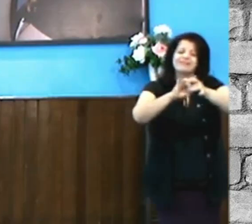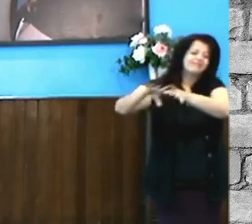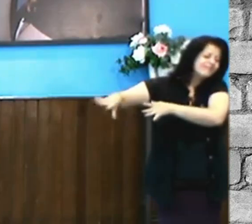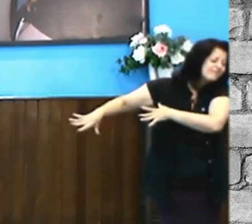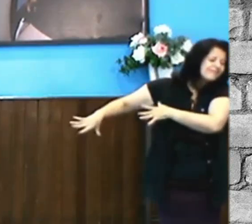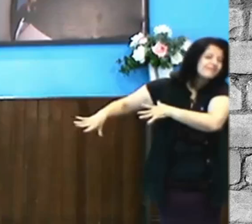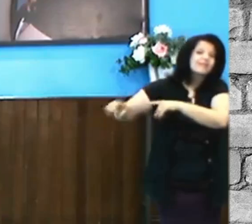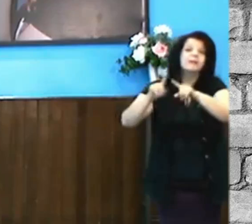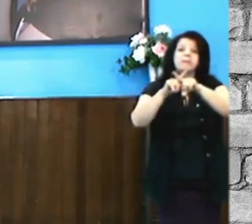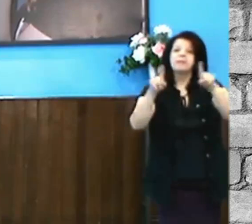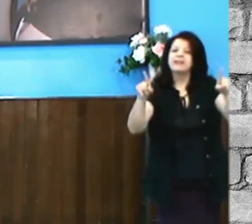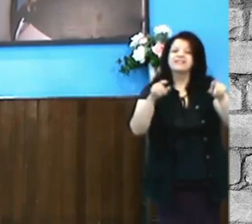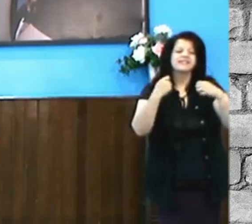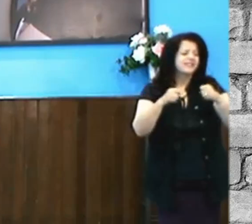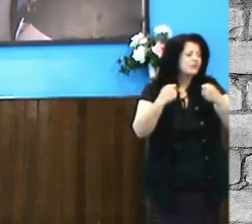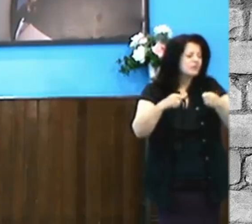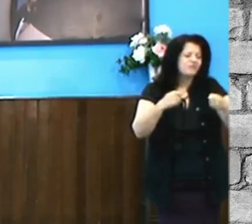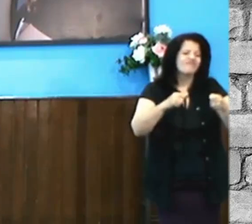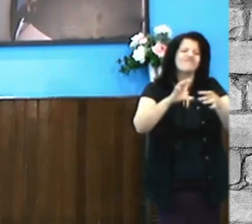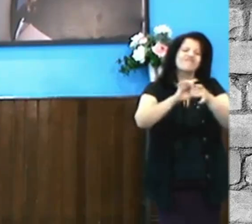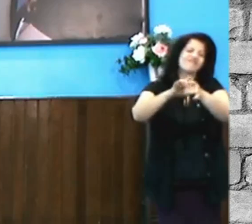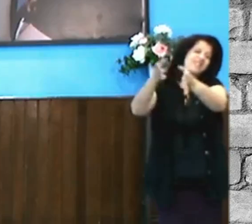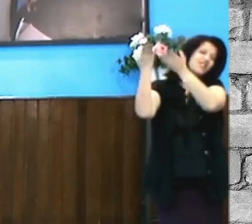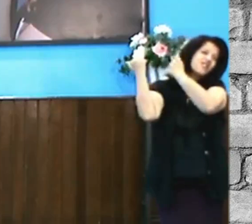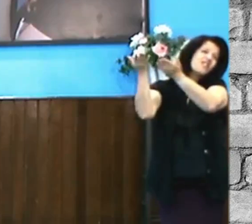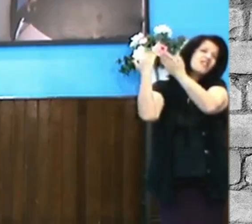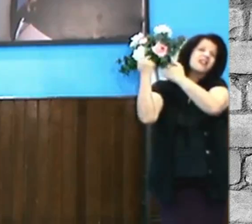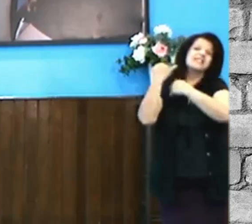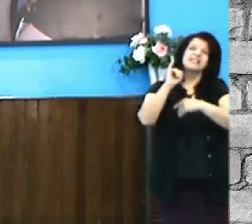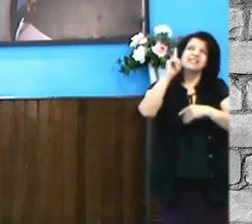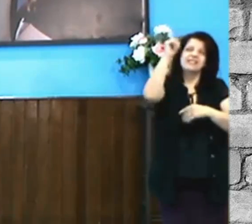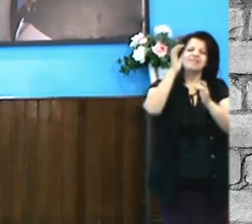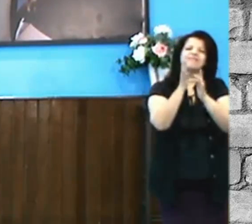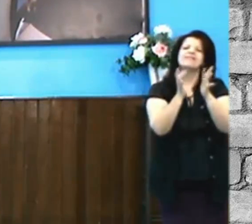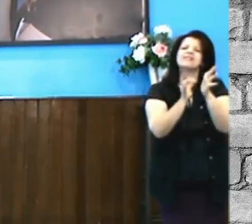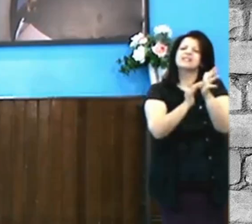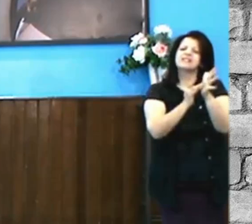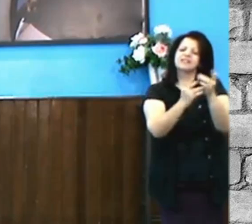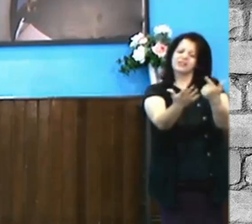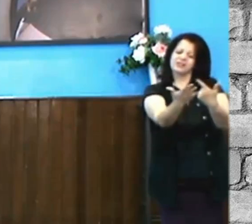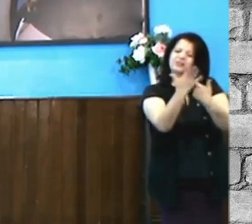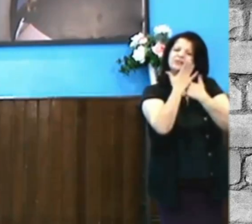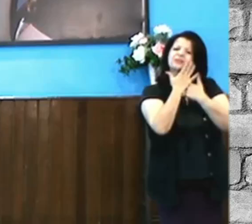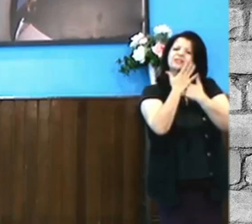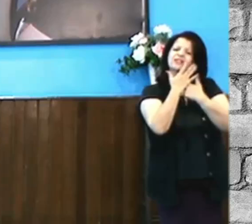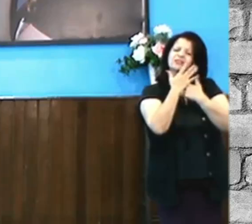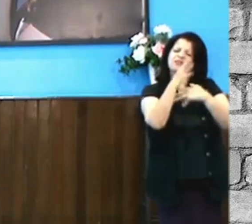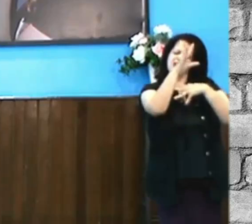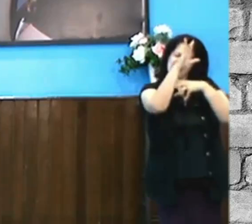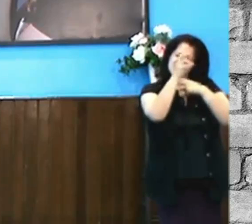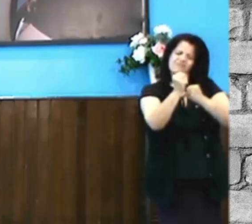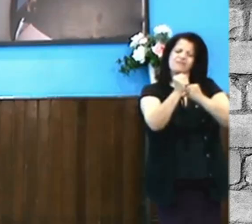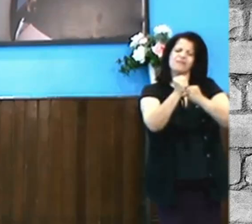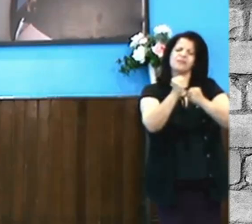conseguiremos abandoná-las sem que o Senhor Jesus Cristo mesmo nos dê força e poder para isso. Não conseguiremos. Então veja